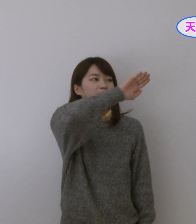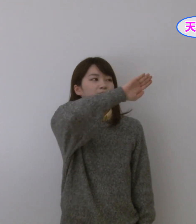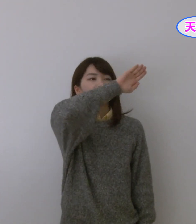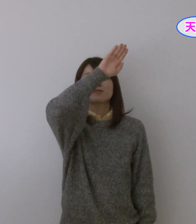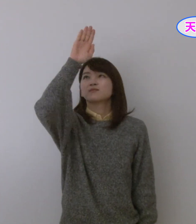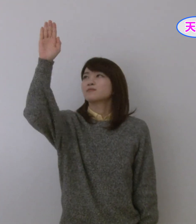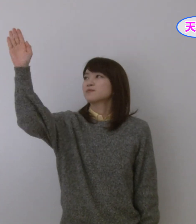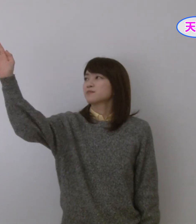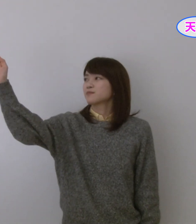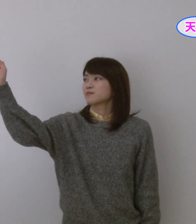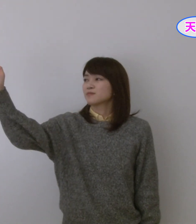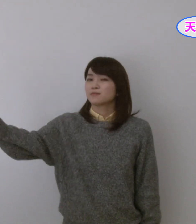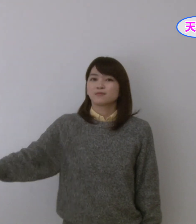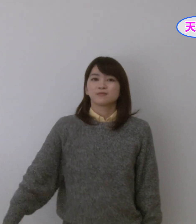天気。